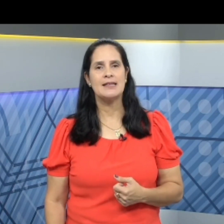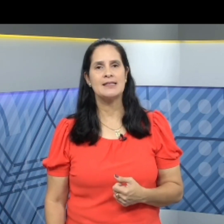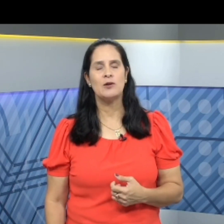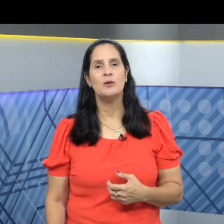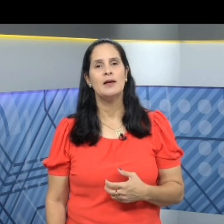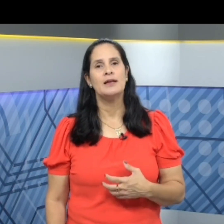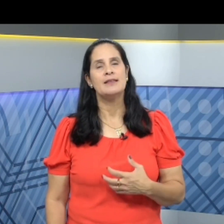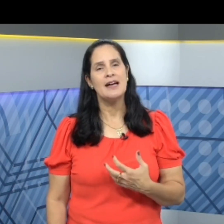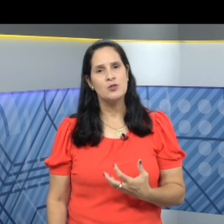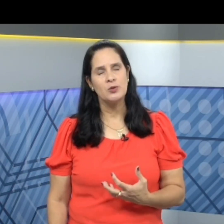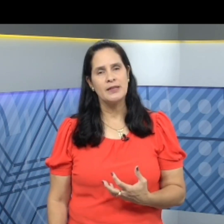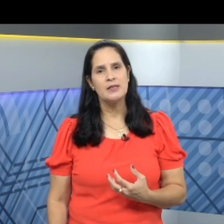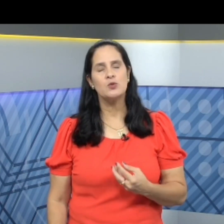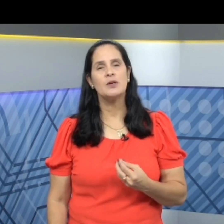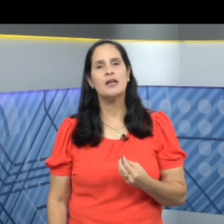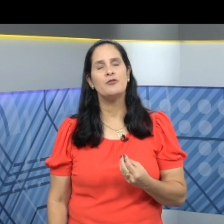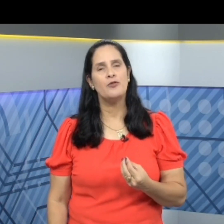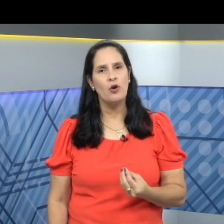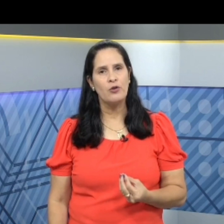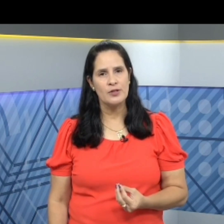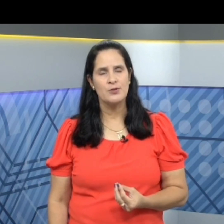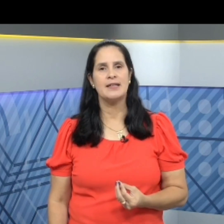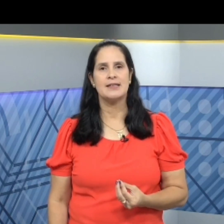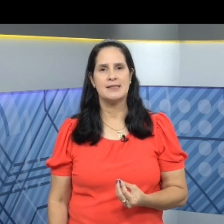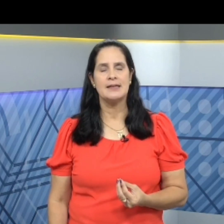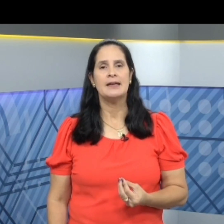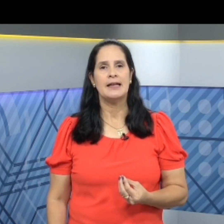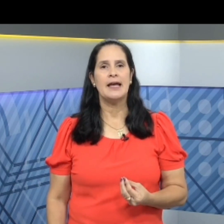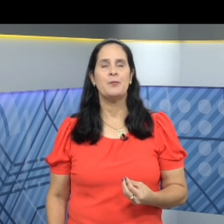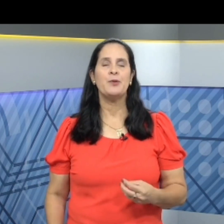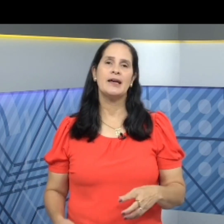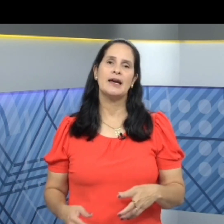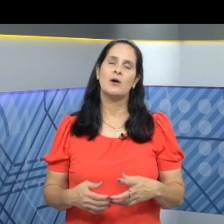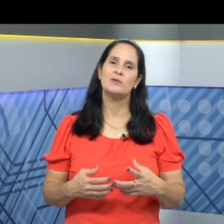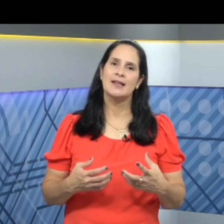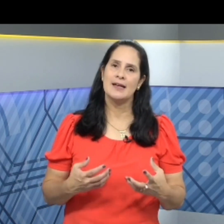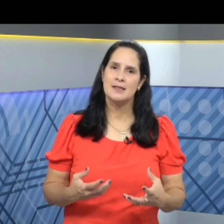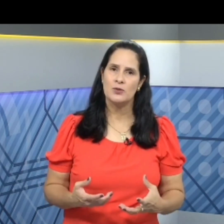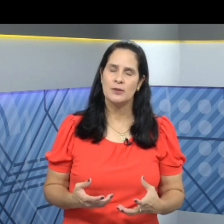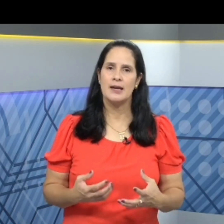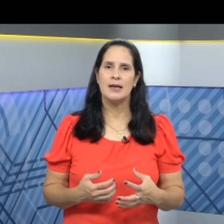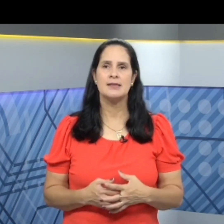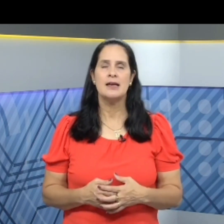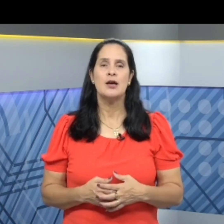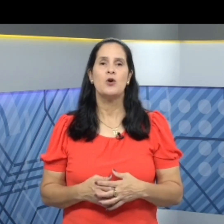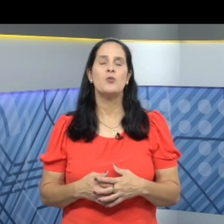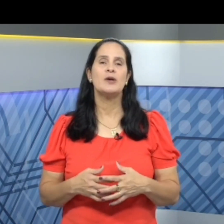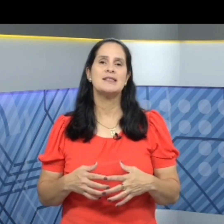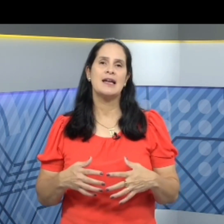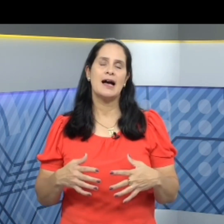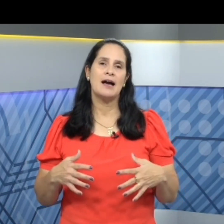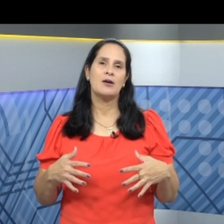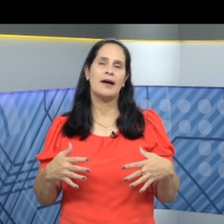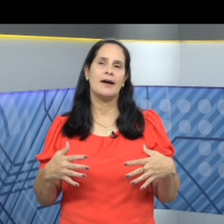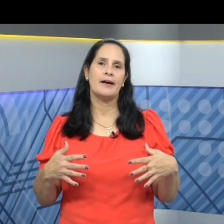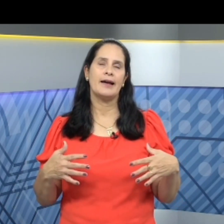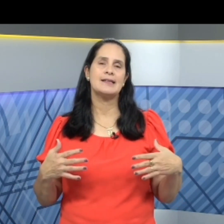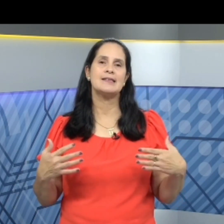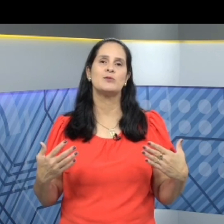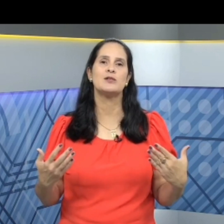questão da surdez. O que envolve a surdez? Por que acontece a surdez? Como que está a relação da